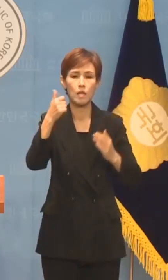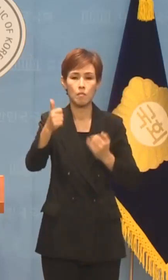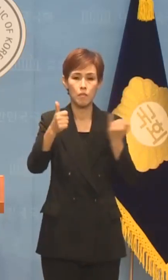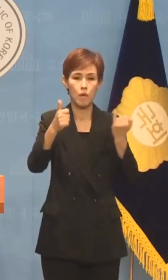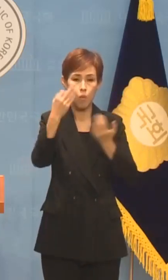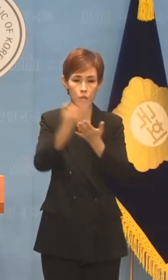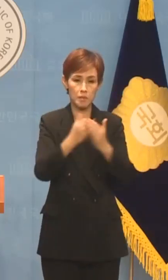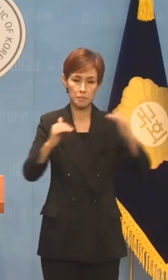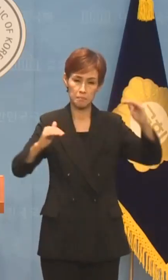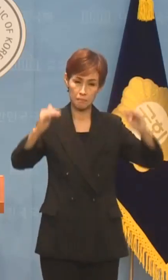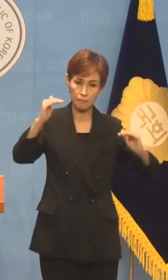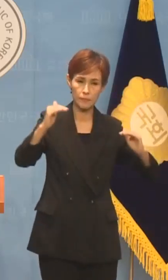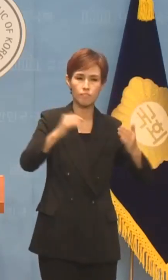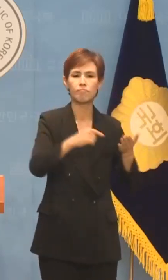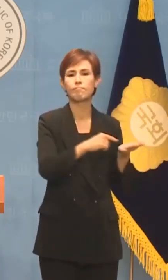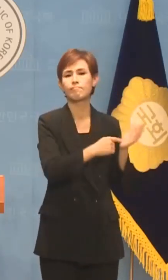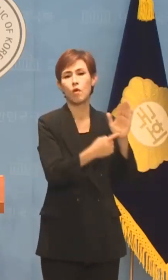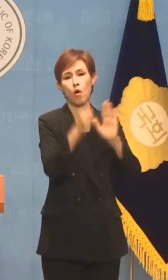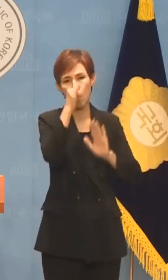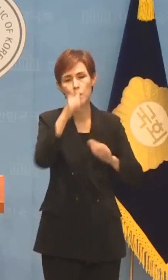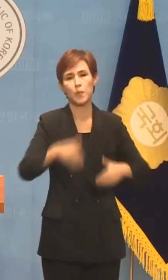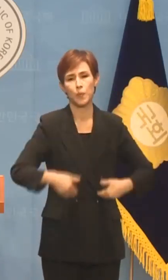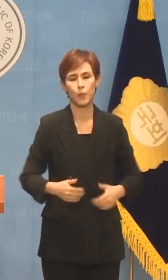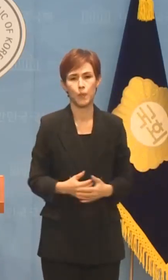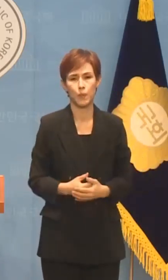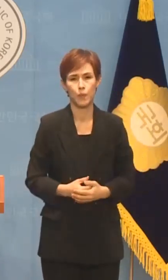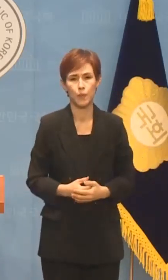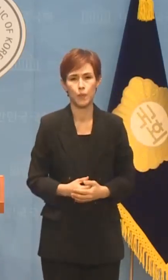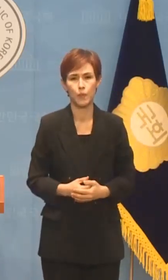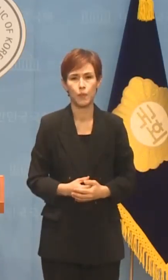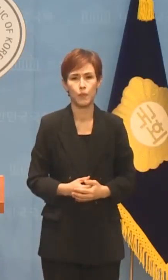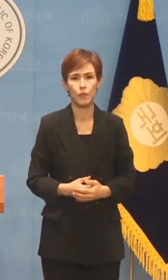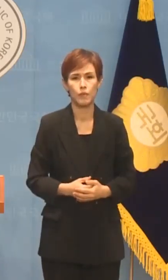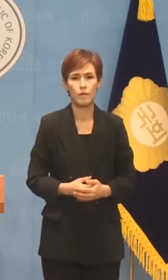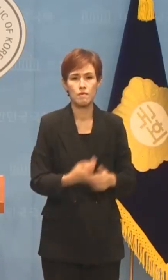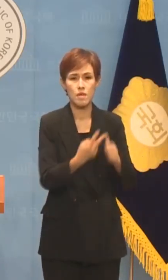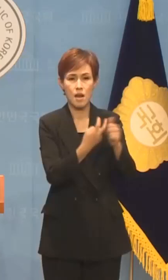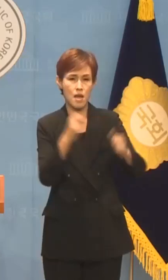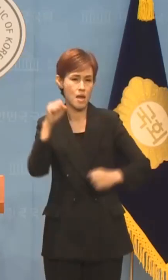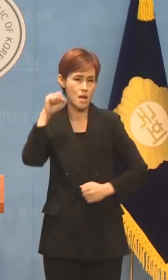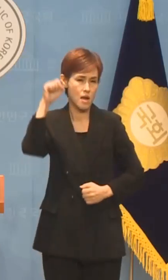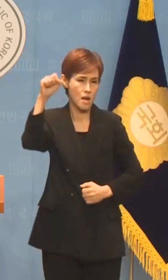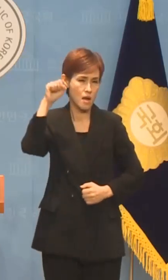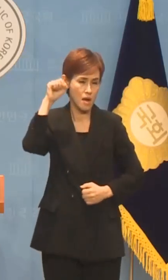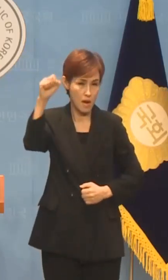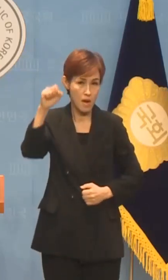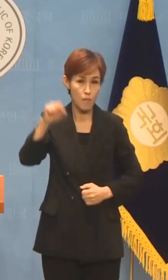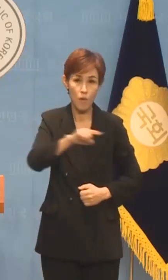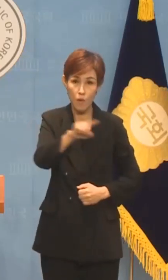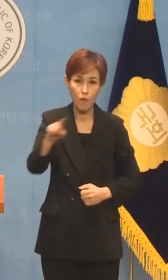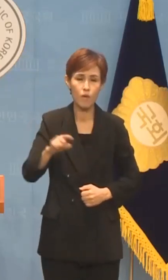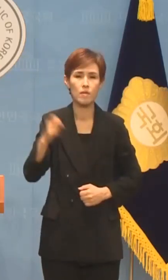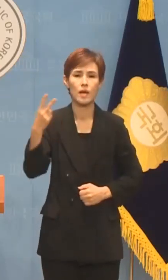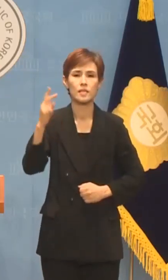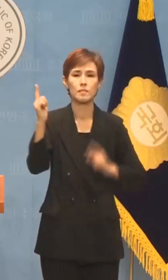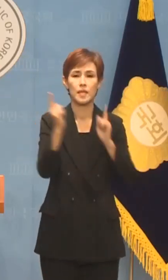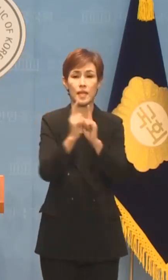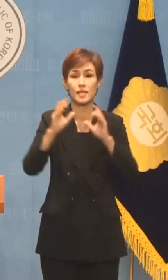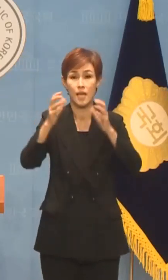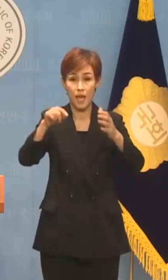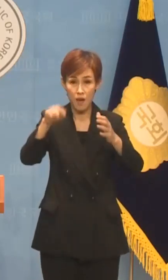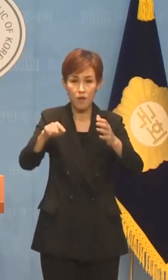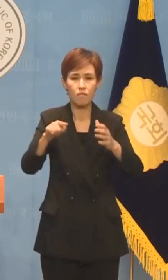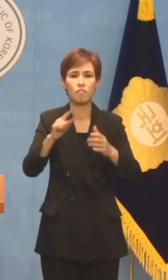등 적극적 조치를 취해야 합니다. 탄핵의 광장에서 응원봉 시민들이 외치는 다시 만난 세계는